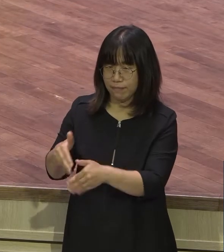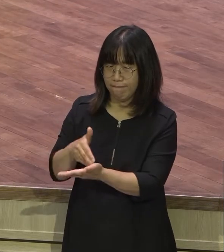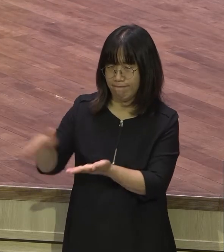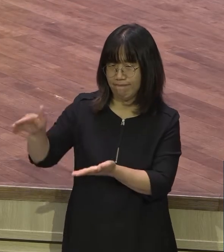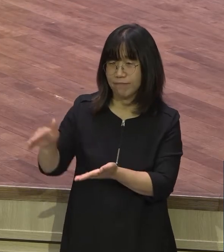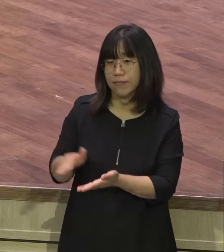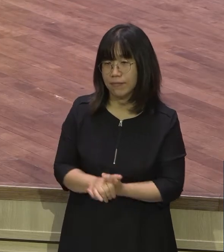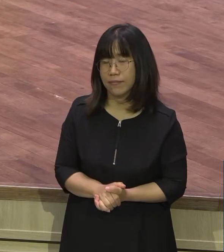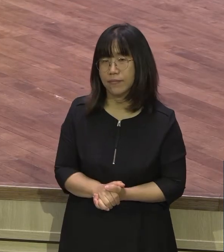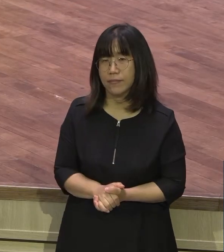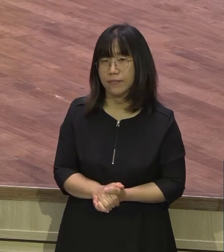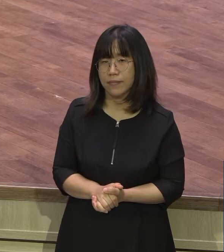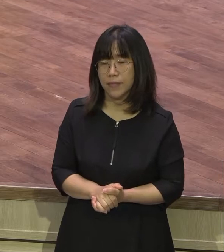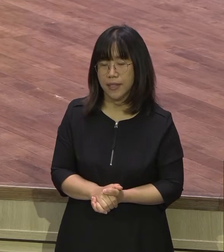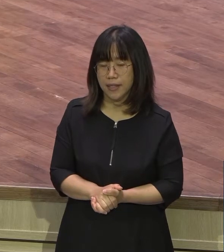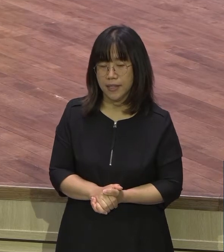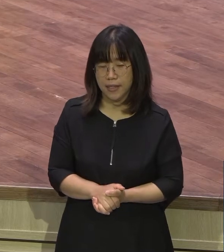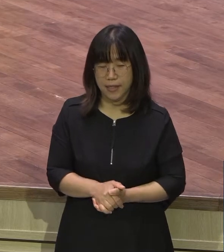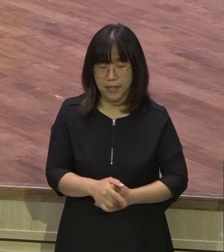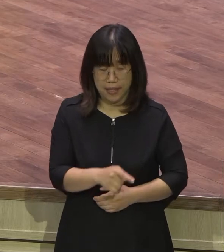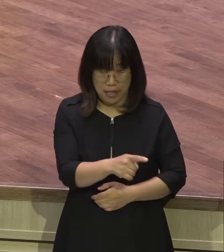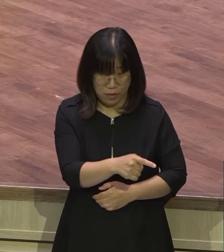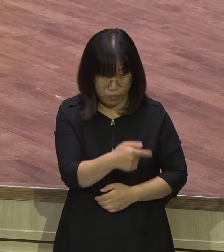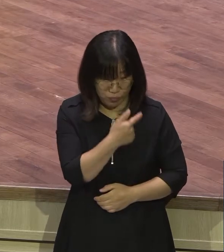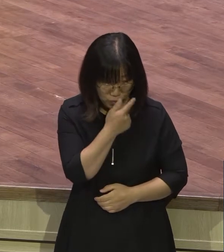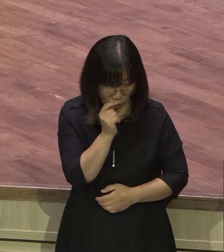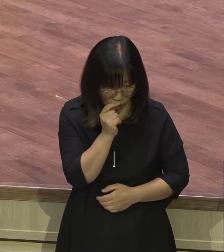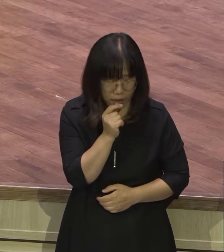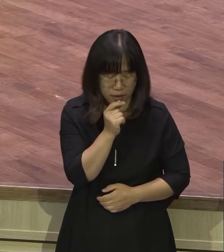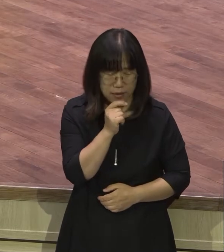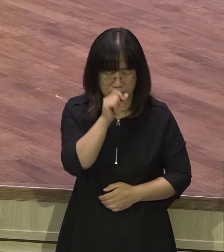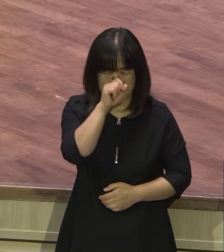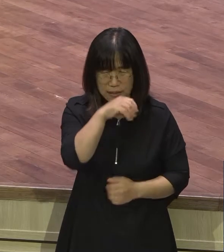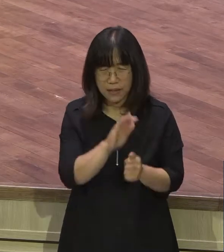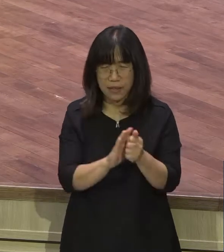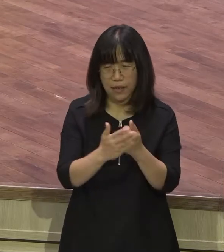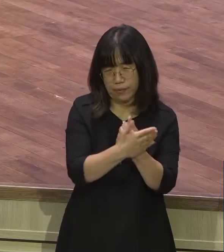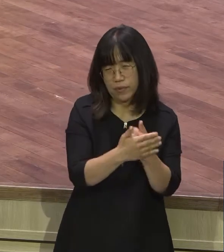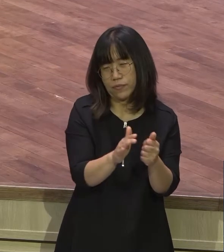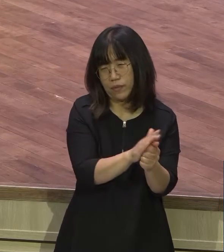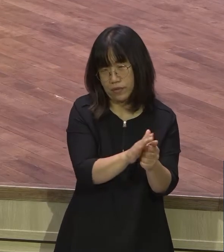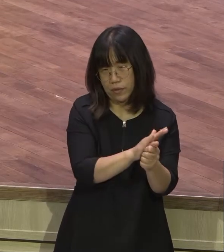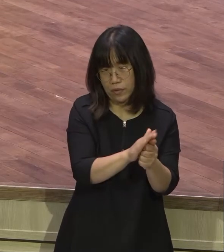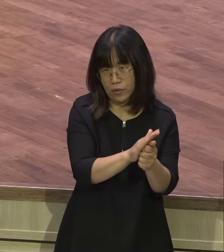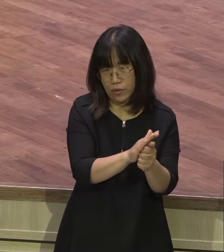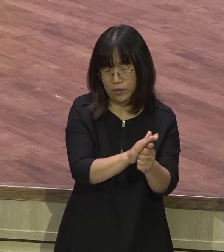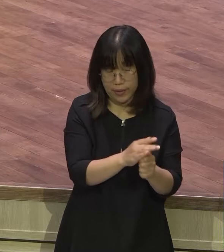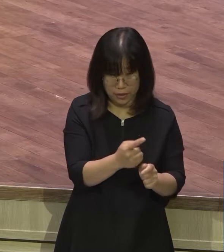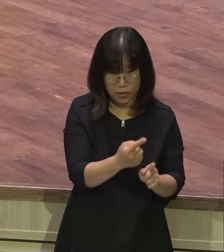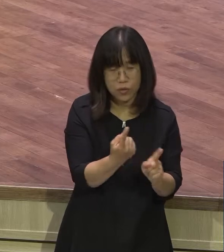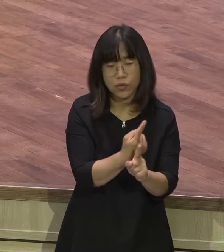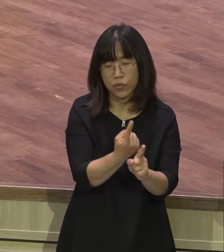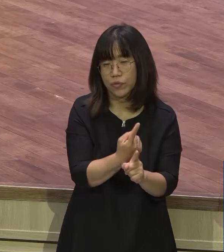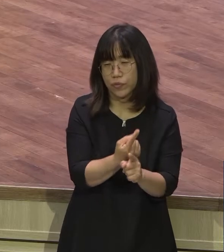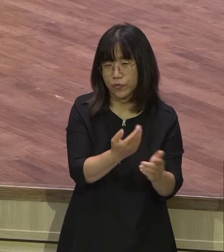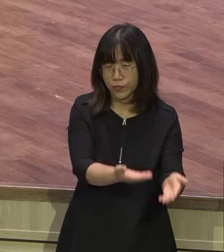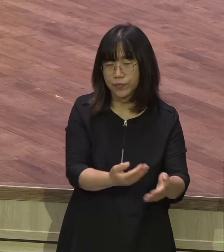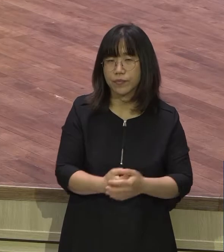없어 이유 부족하고 있으면 감사주고 기도해주고 위로해주고 치료해주고 아멘